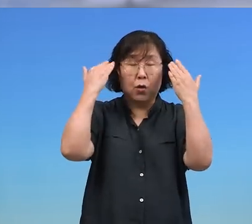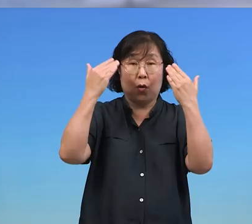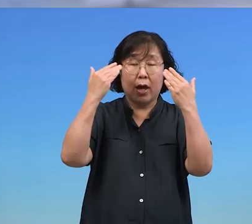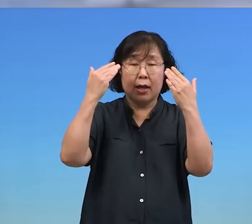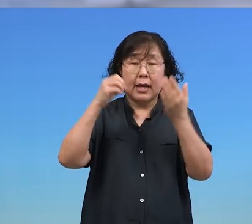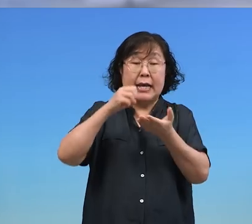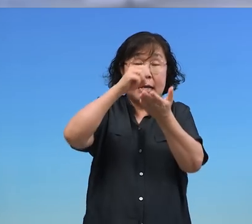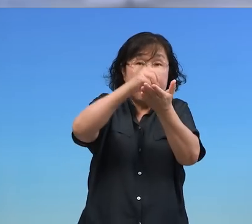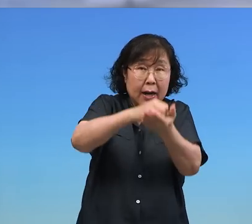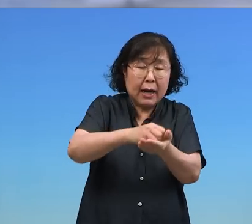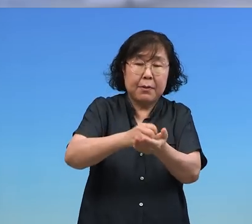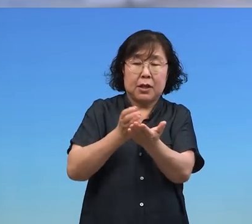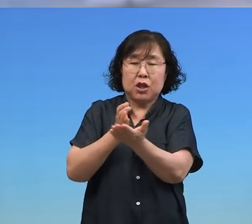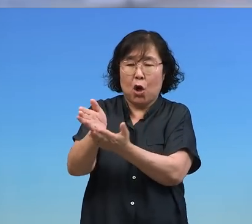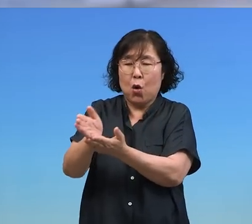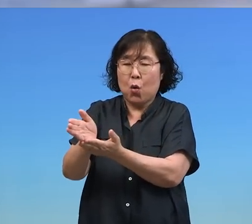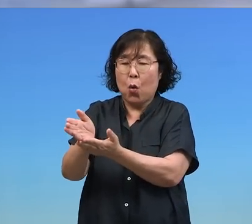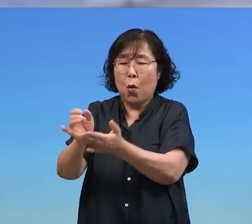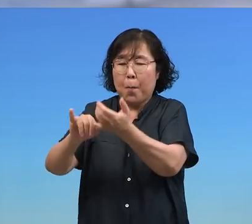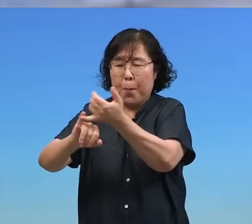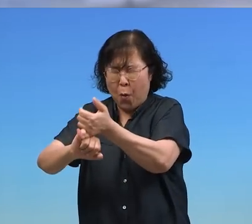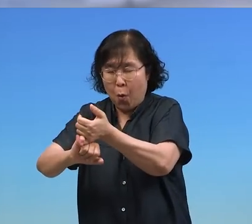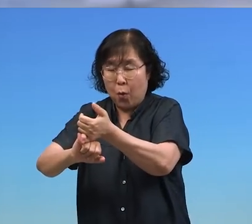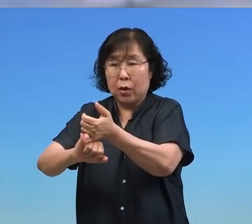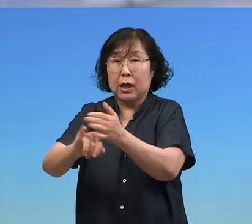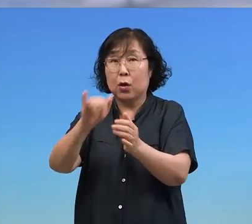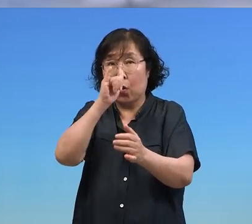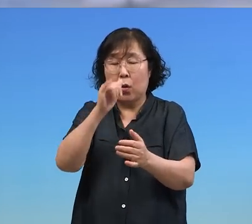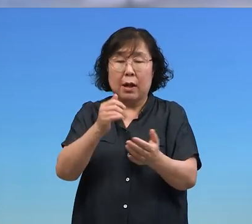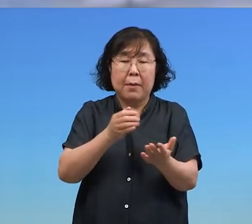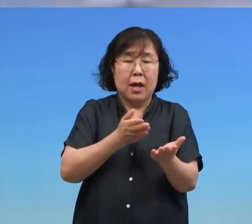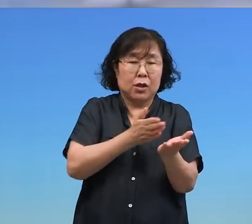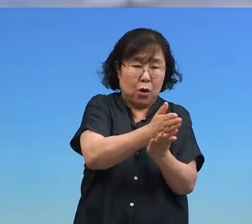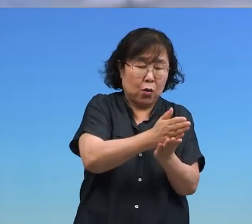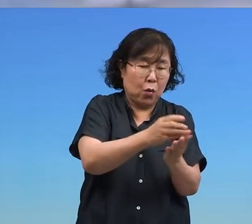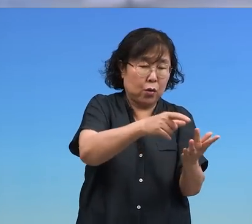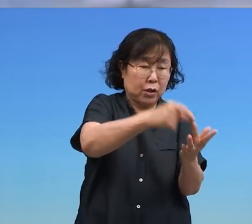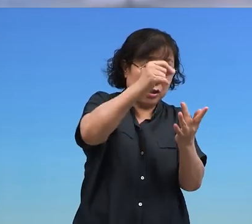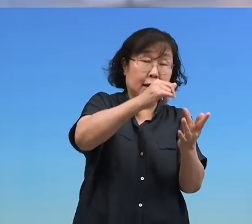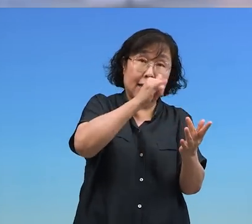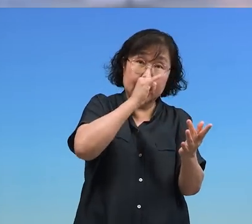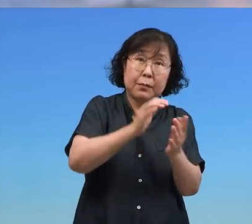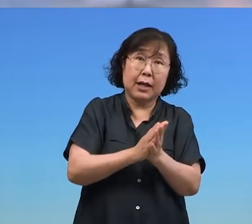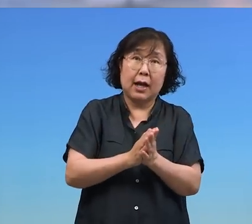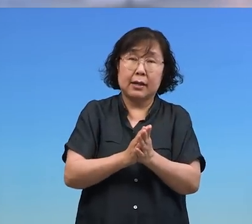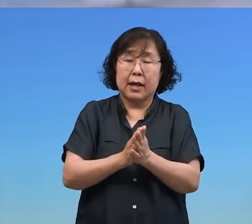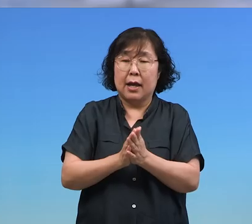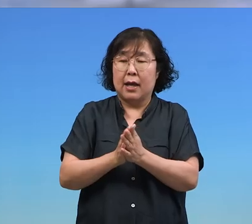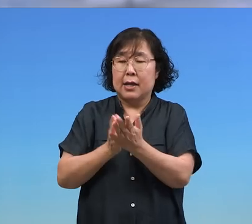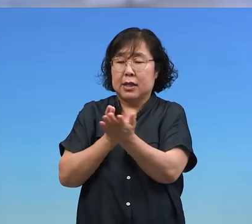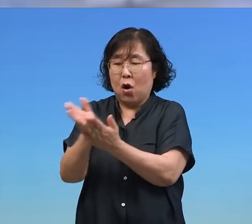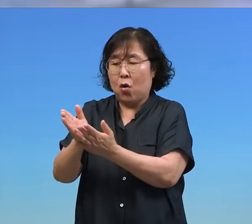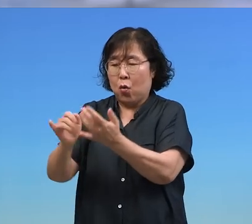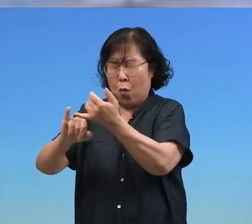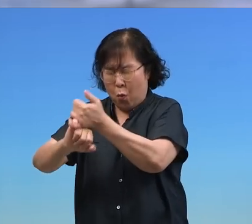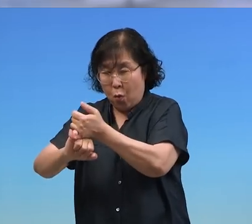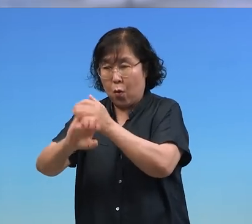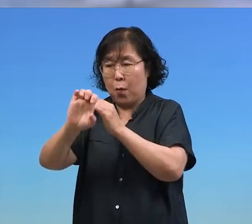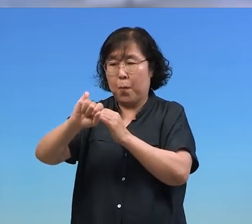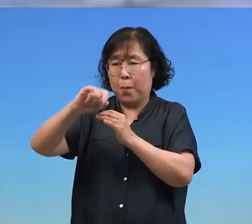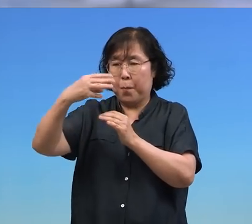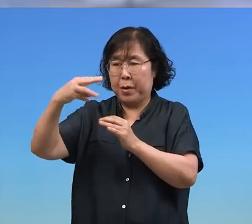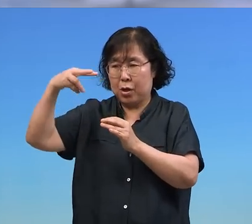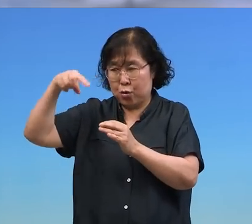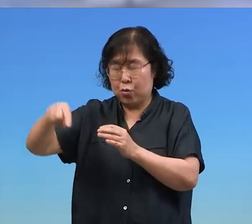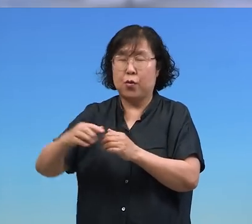전공 필수가 있고 전공 선택이 있잖아요 내가 전공 필수부터 말씀드립니다 여기에